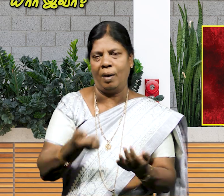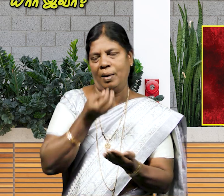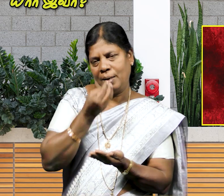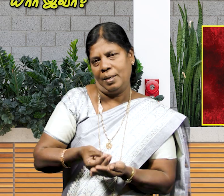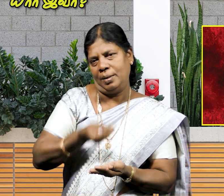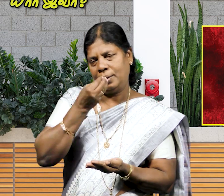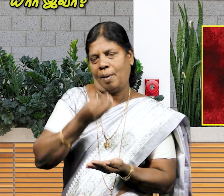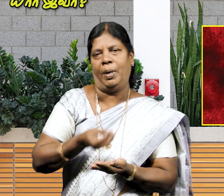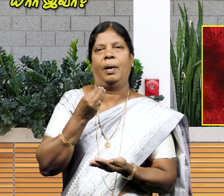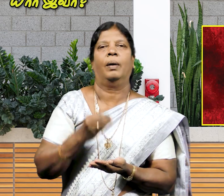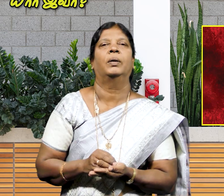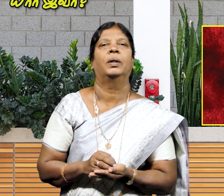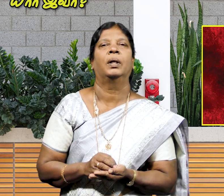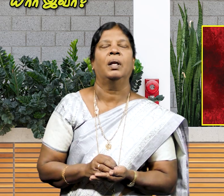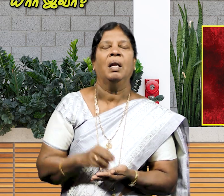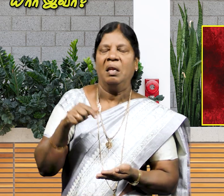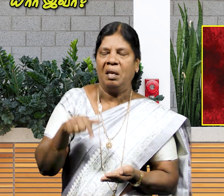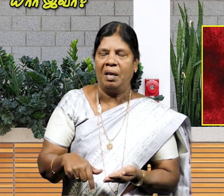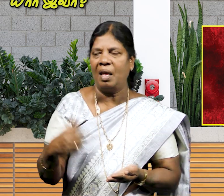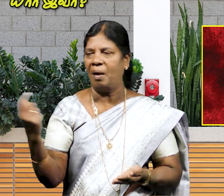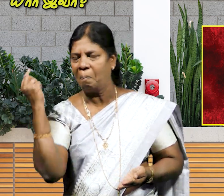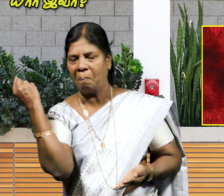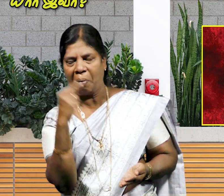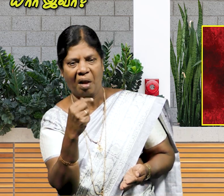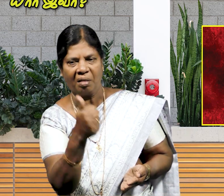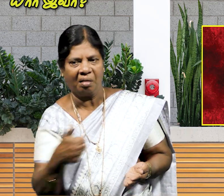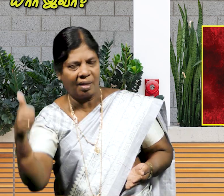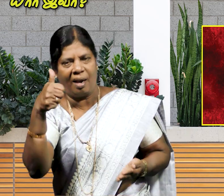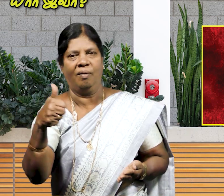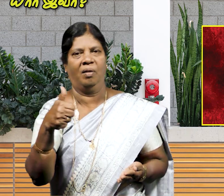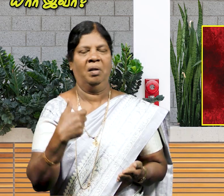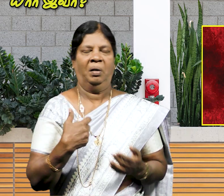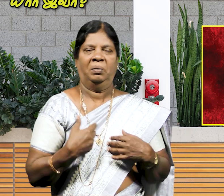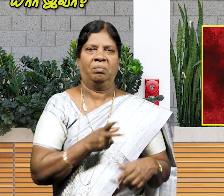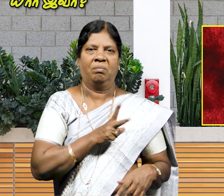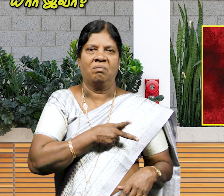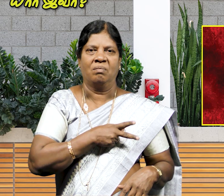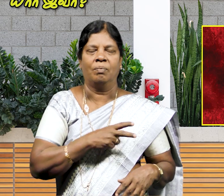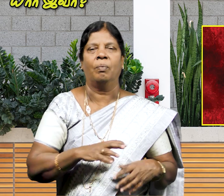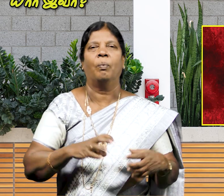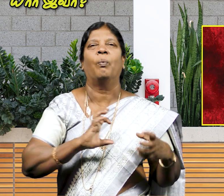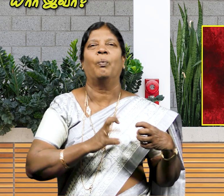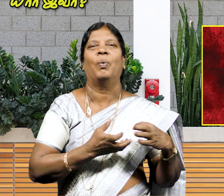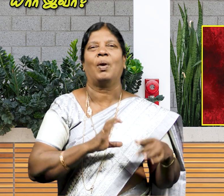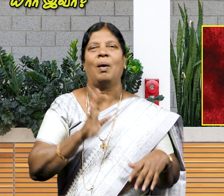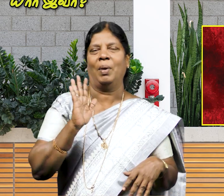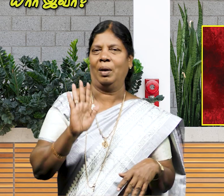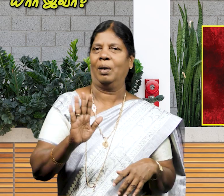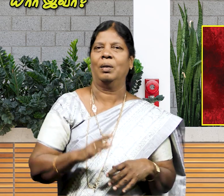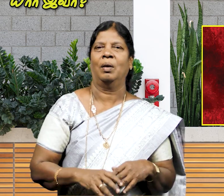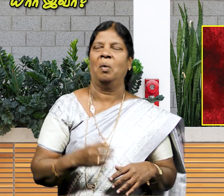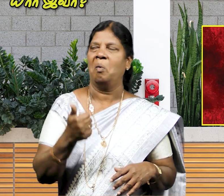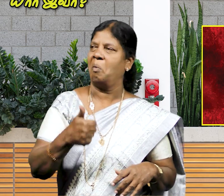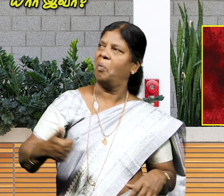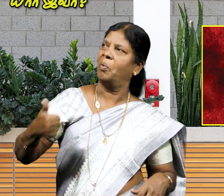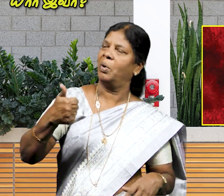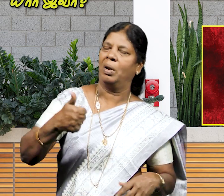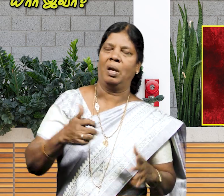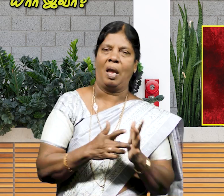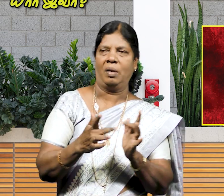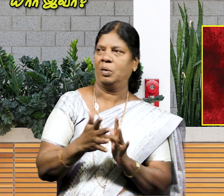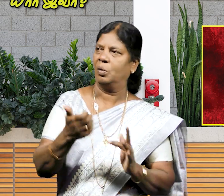உணவும் அருந்தினார். இதை இவர்களை பொறுத்து கொள்ள முடியவில்லை. இப்படிப்பட்ட உயர்ந்த இயேசு